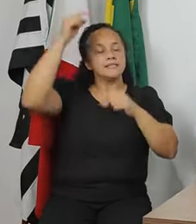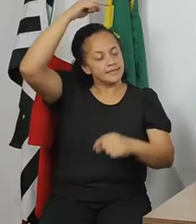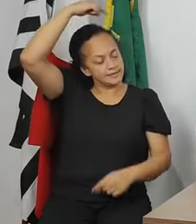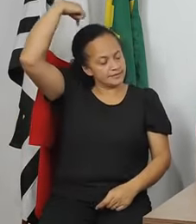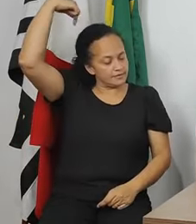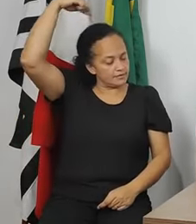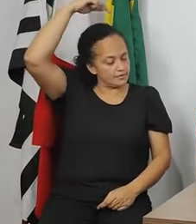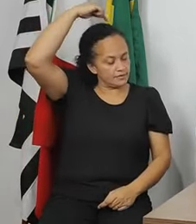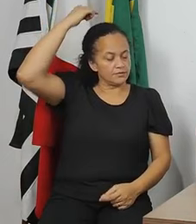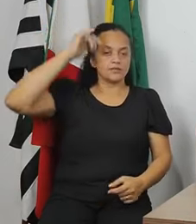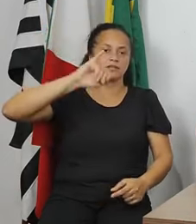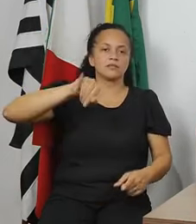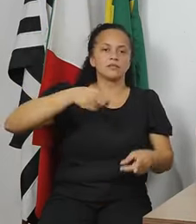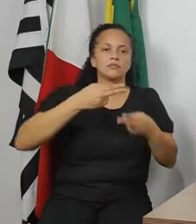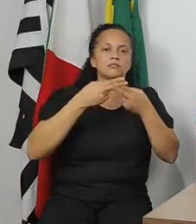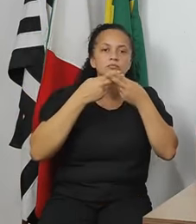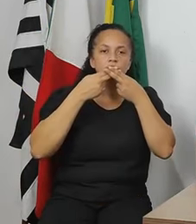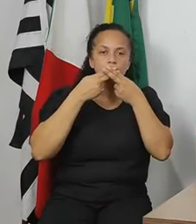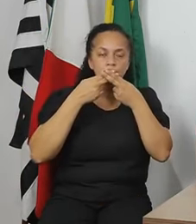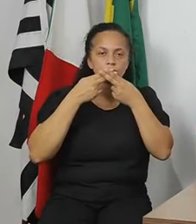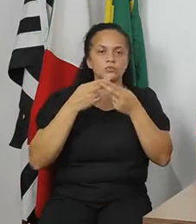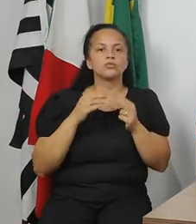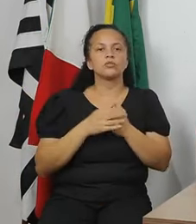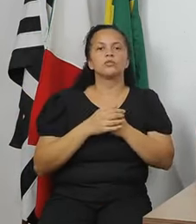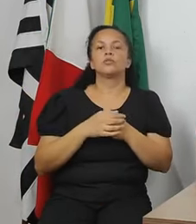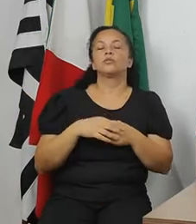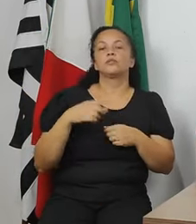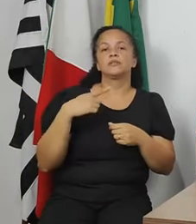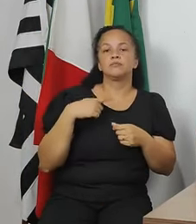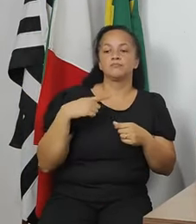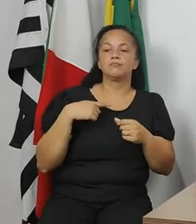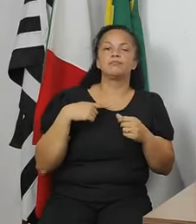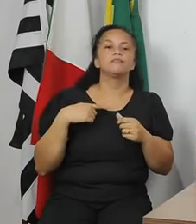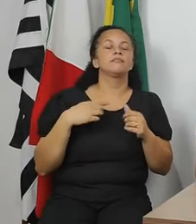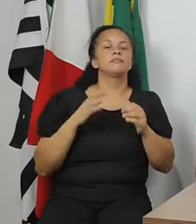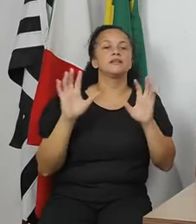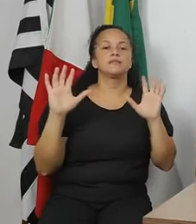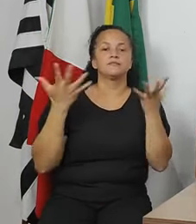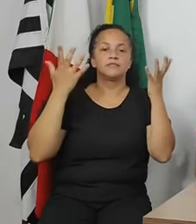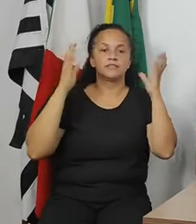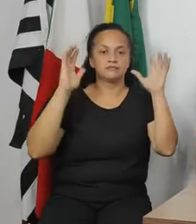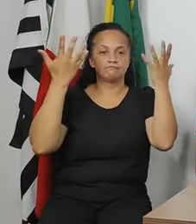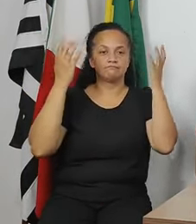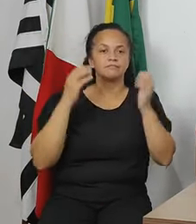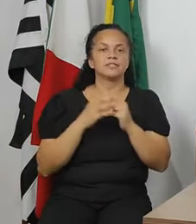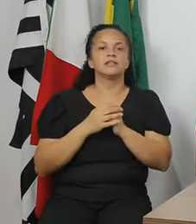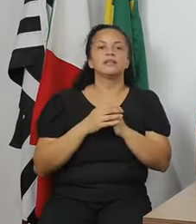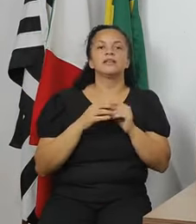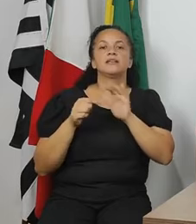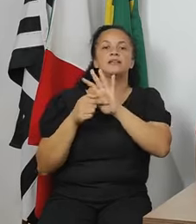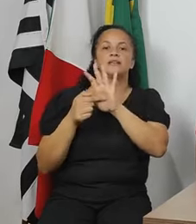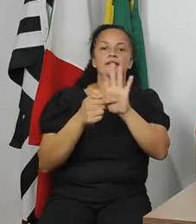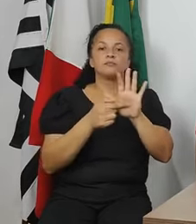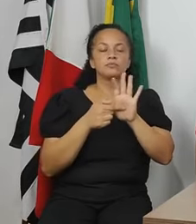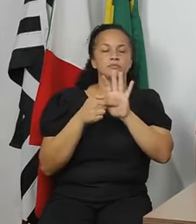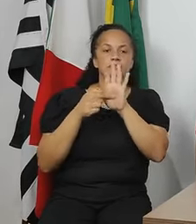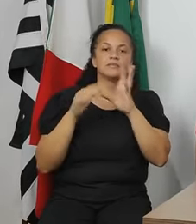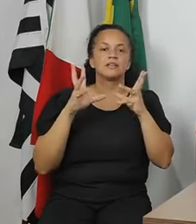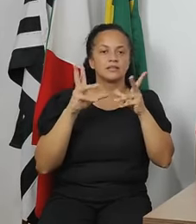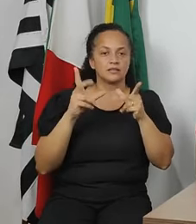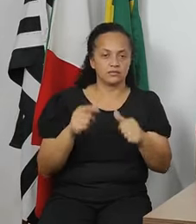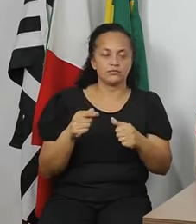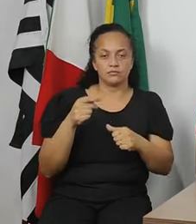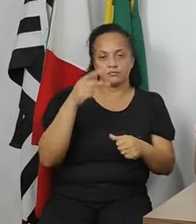uma assembleia solene, congregai os anciões e todos os moradores da terra na casa do Senhor